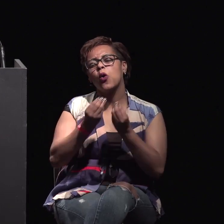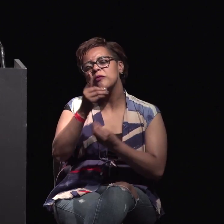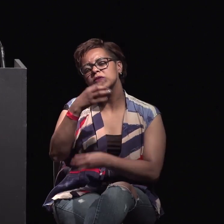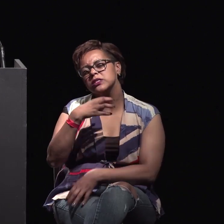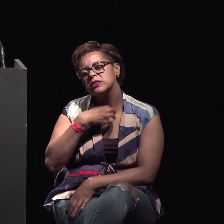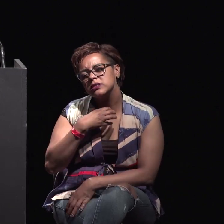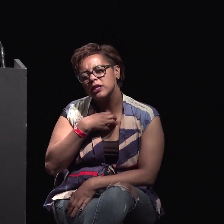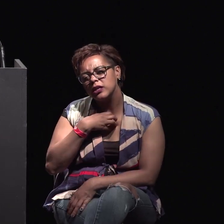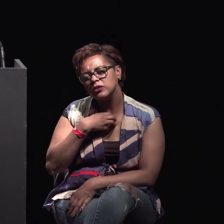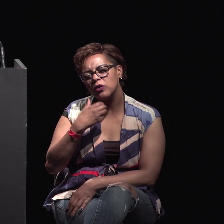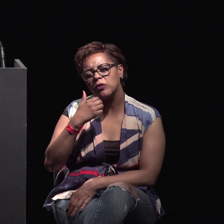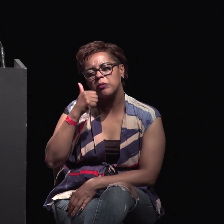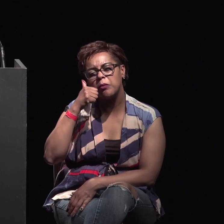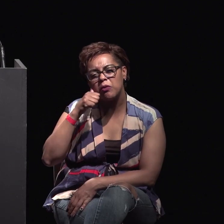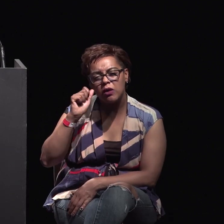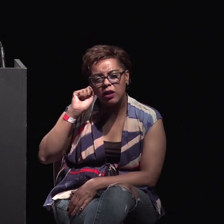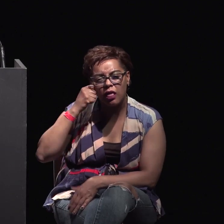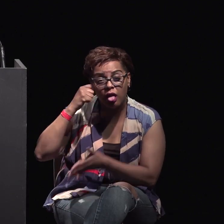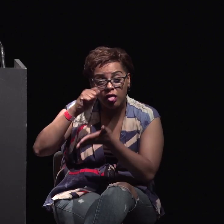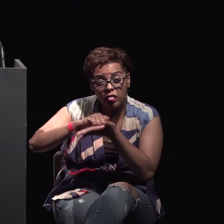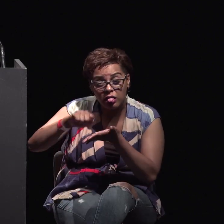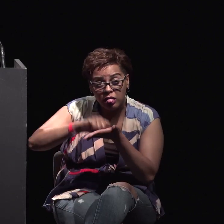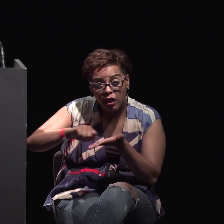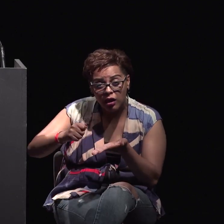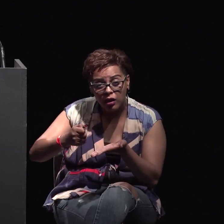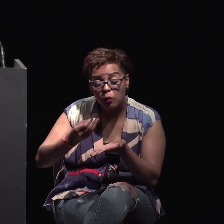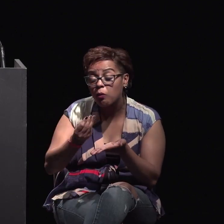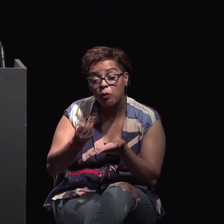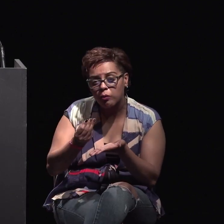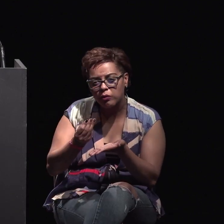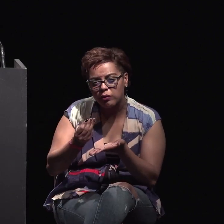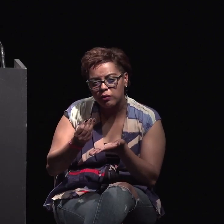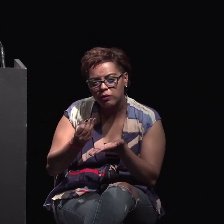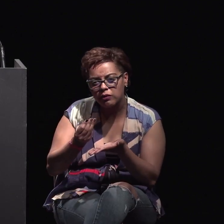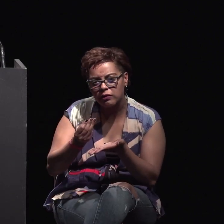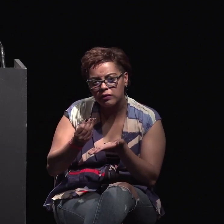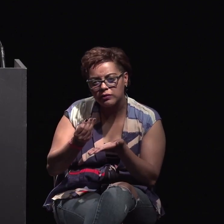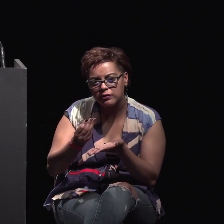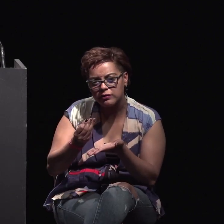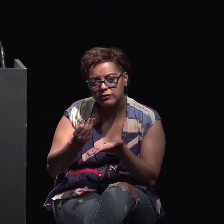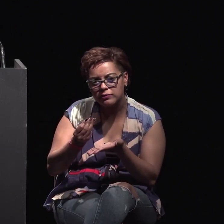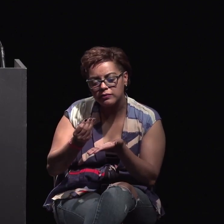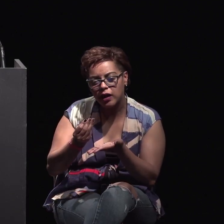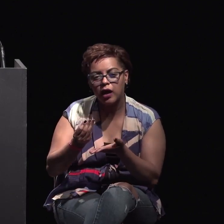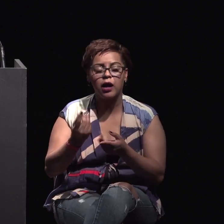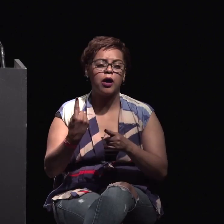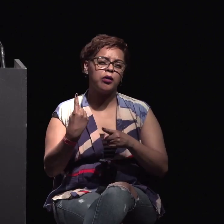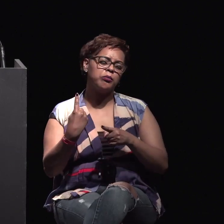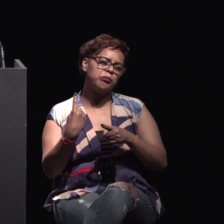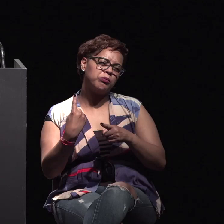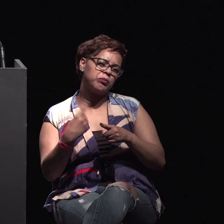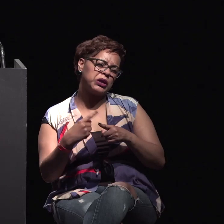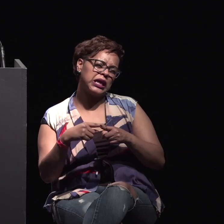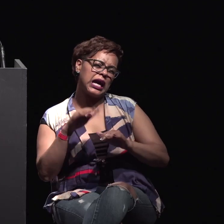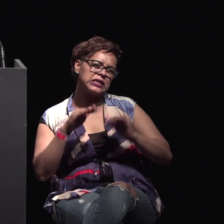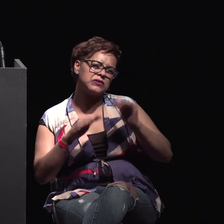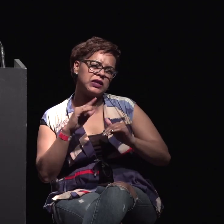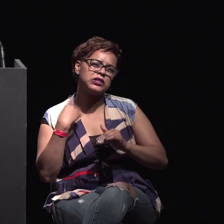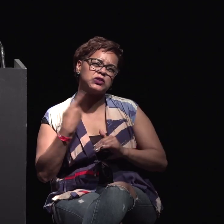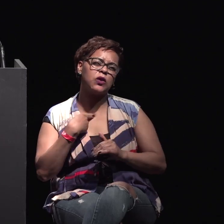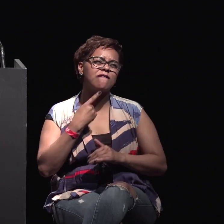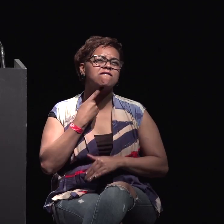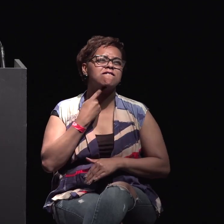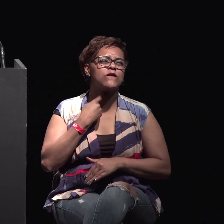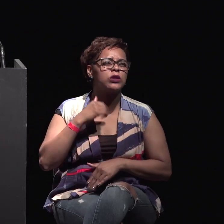negra? Ao invés de nos determos, de querermos entender